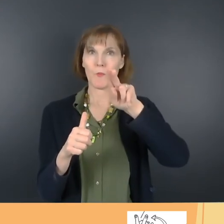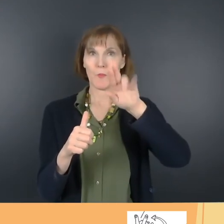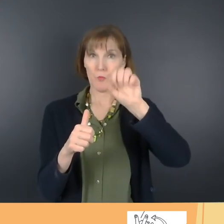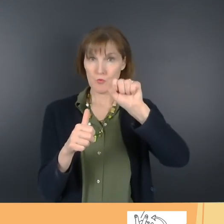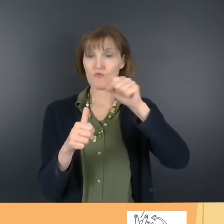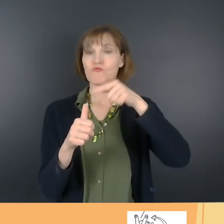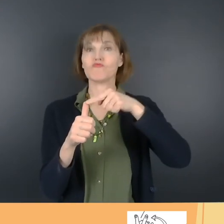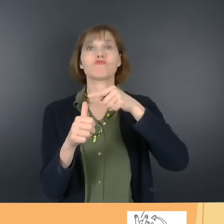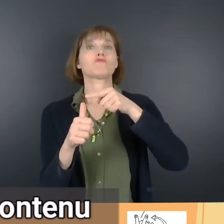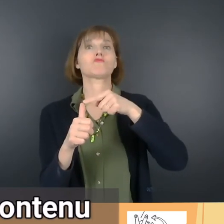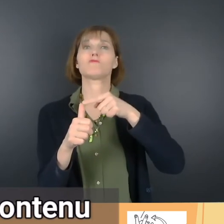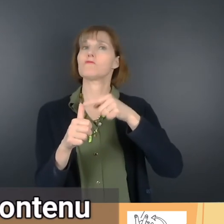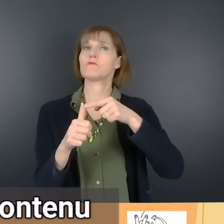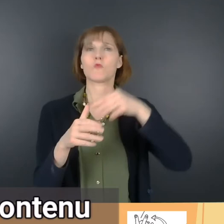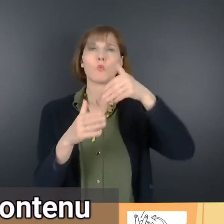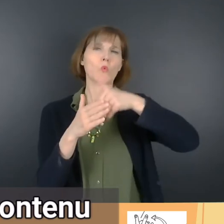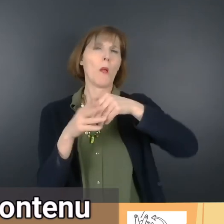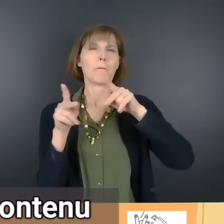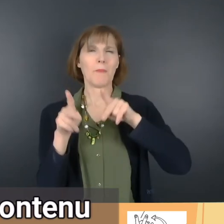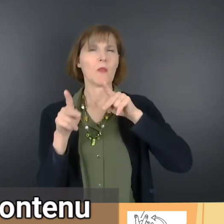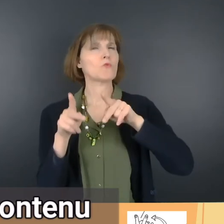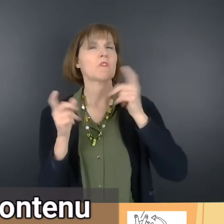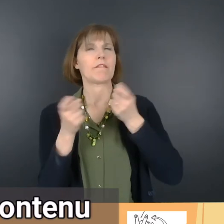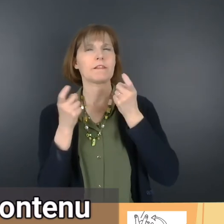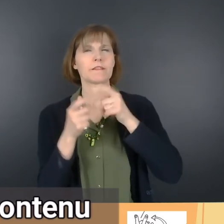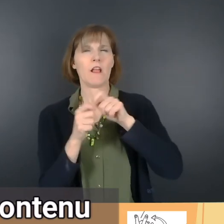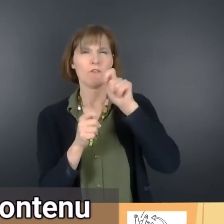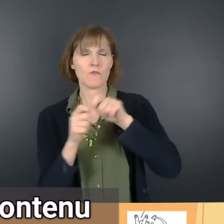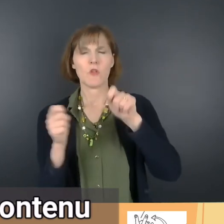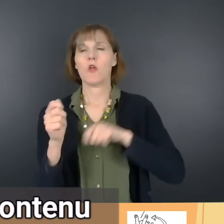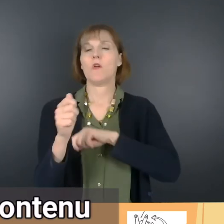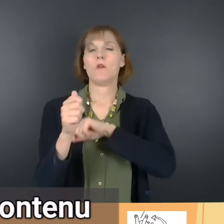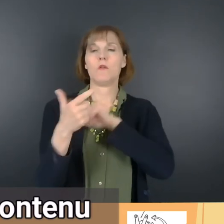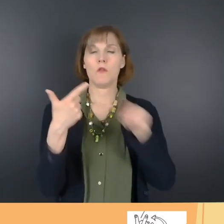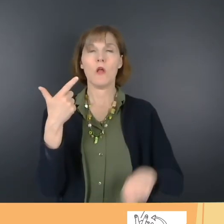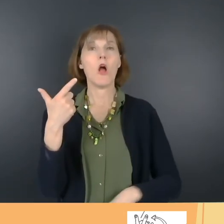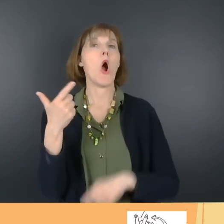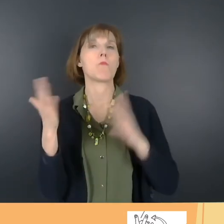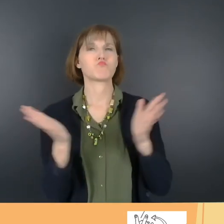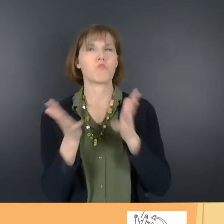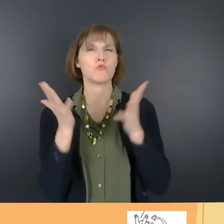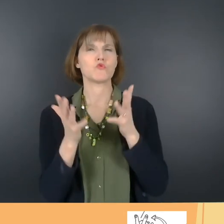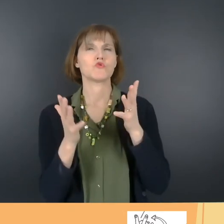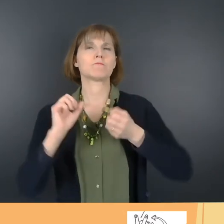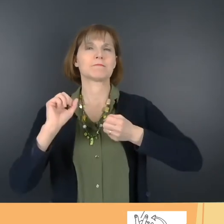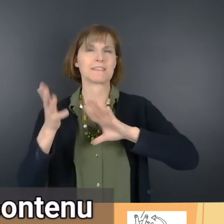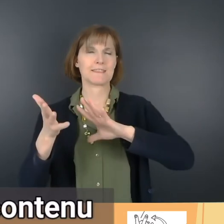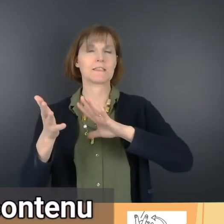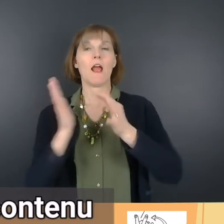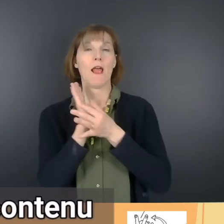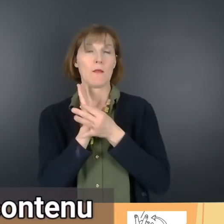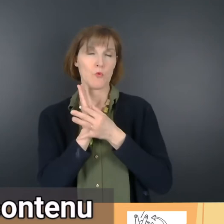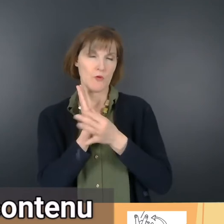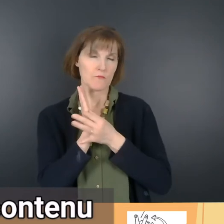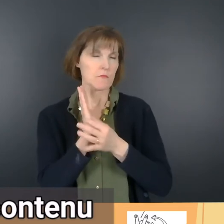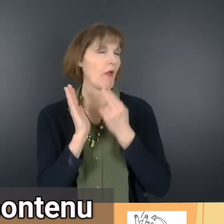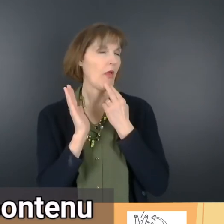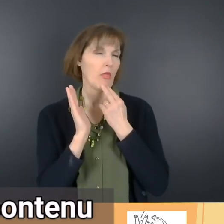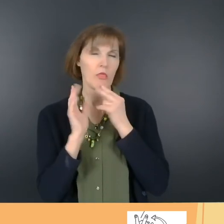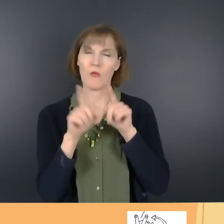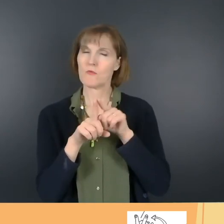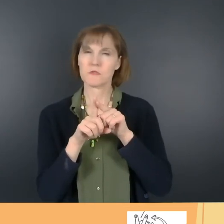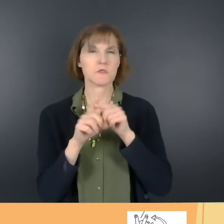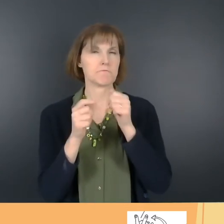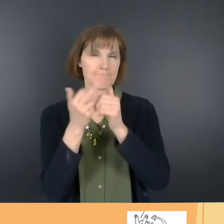'est vraiment du contenu pédagogique avec exercice, évaluation. Promotion en langue des signes, c'est que du contenu sur